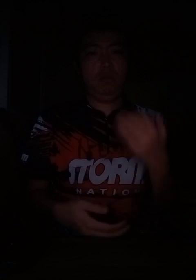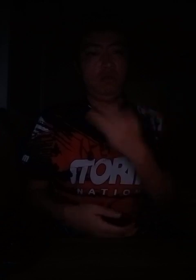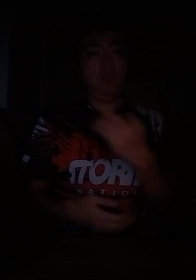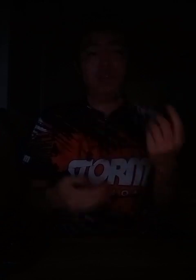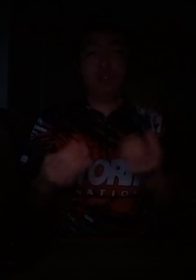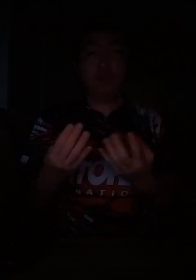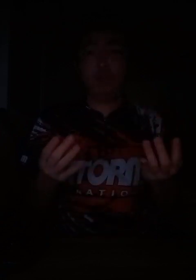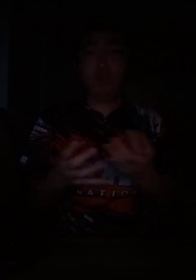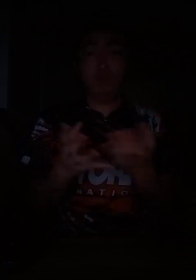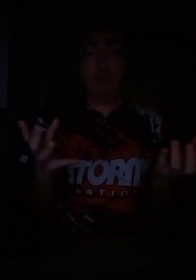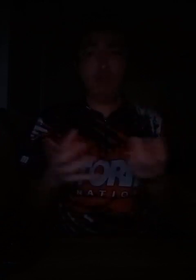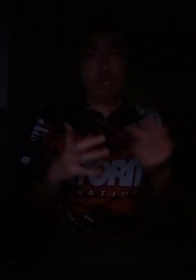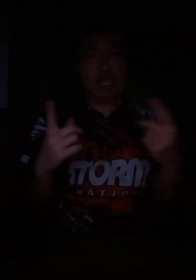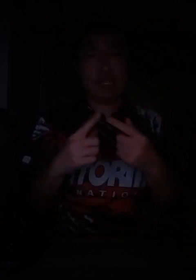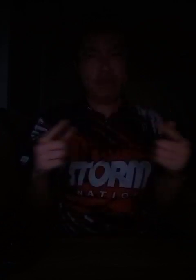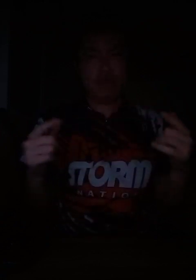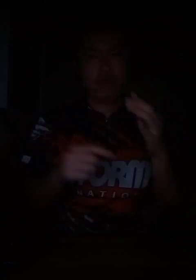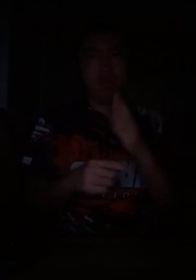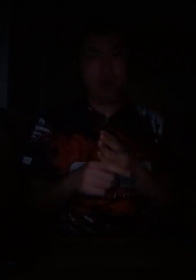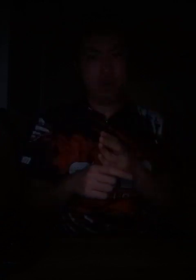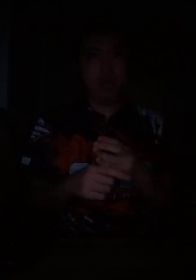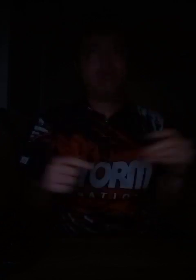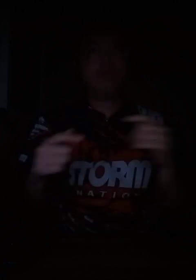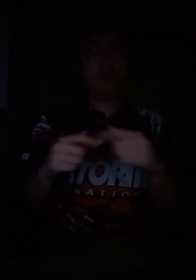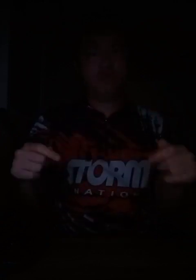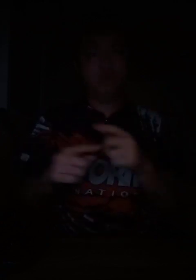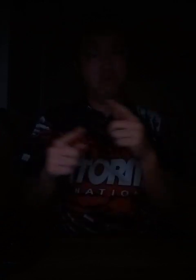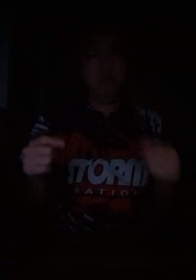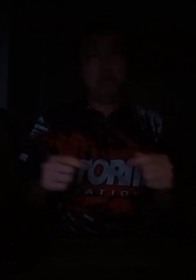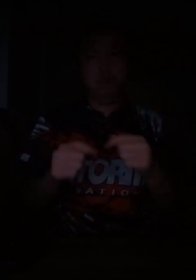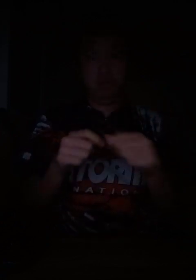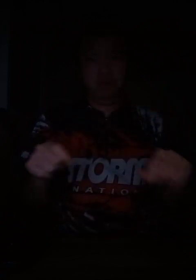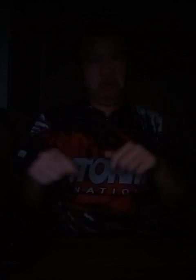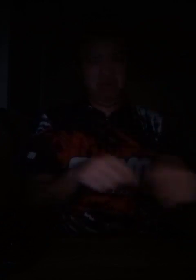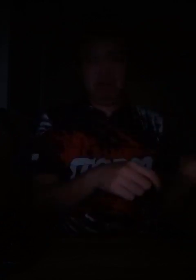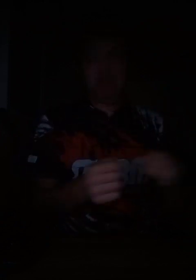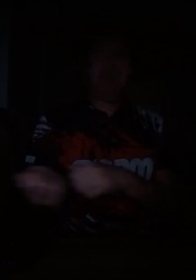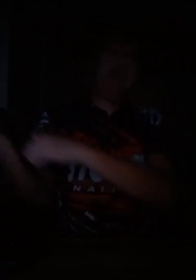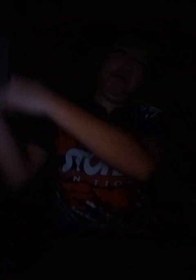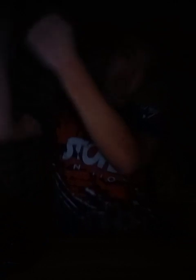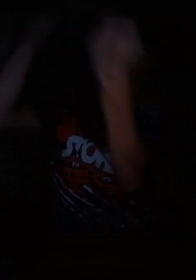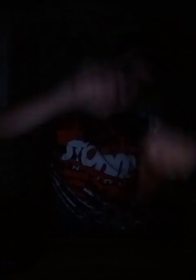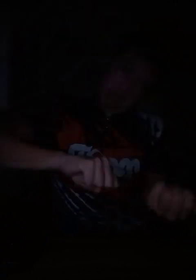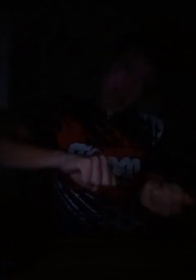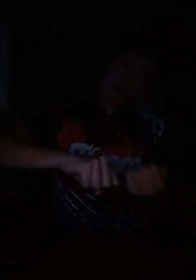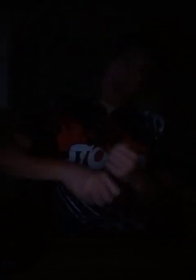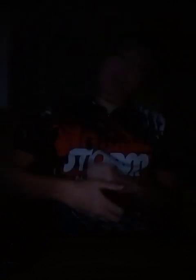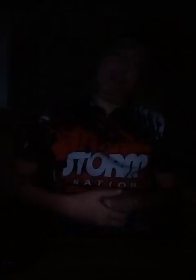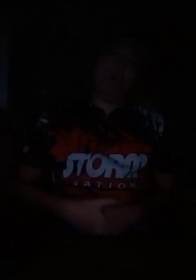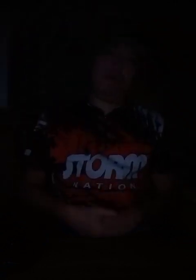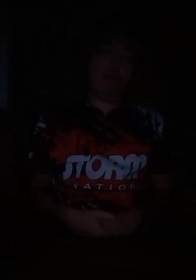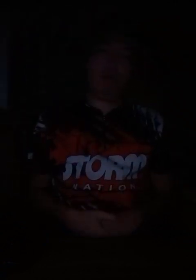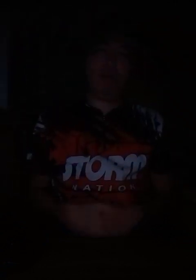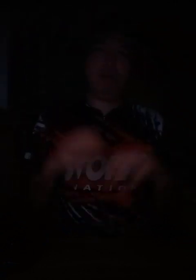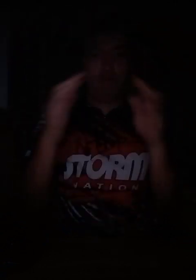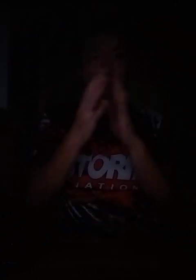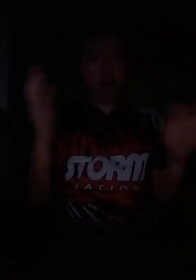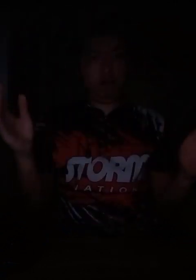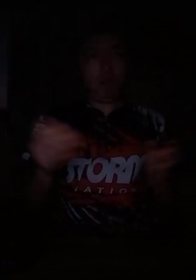19톤 화물차와 7톤 화물차도 속도를 줄이다 미끄러져 옆으로 넘어졌습니다. 인천과 울릉도, 독도